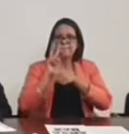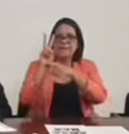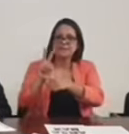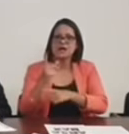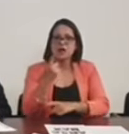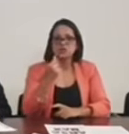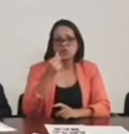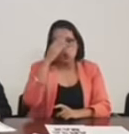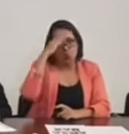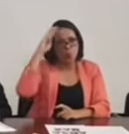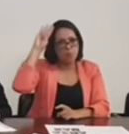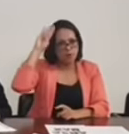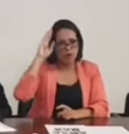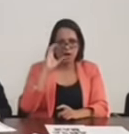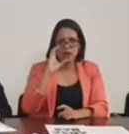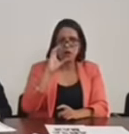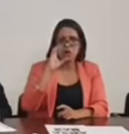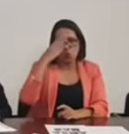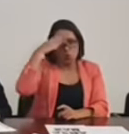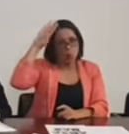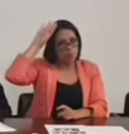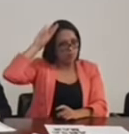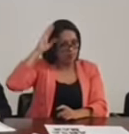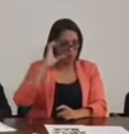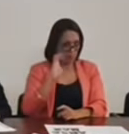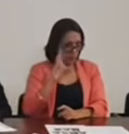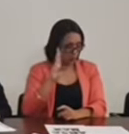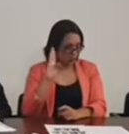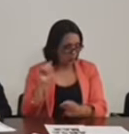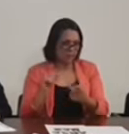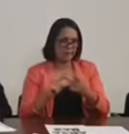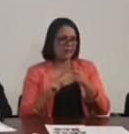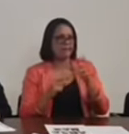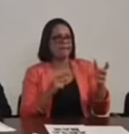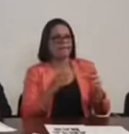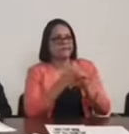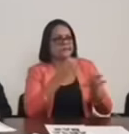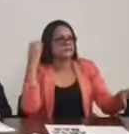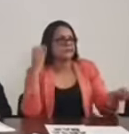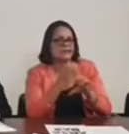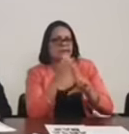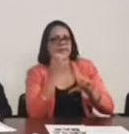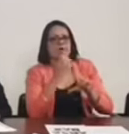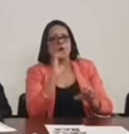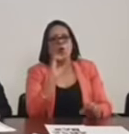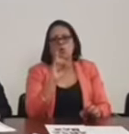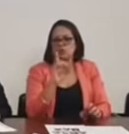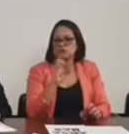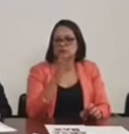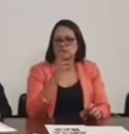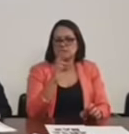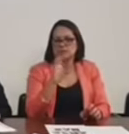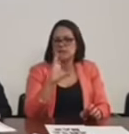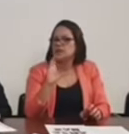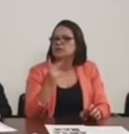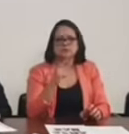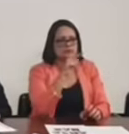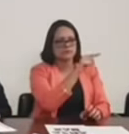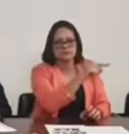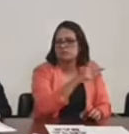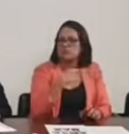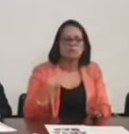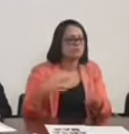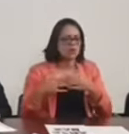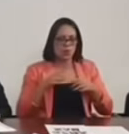para a Odebrecht, para a construtora, para um outro banco, os órgãos de controle vão poder ter acesso